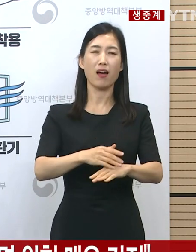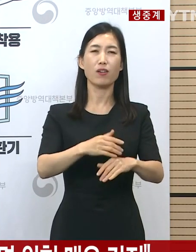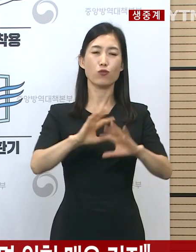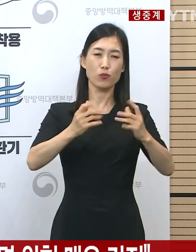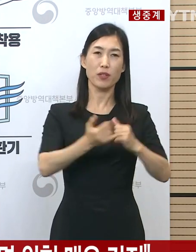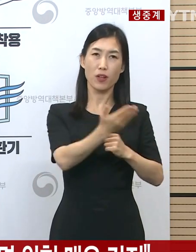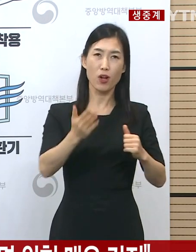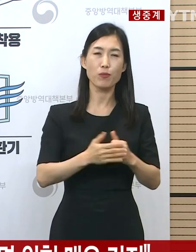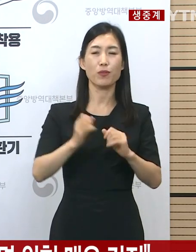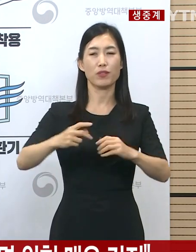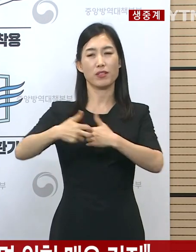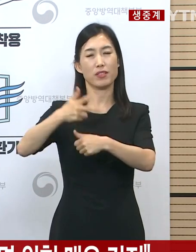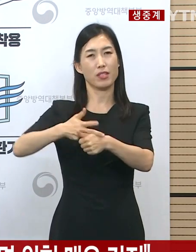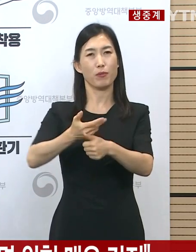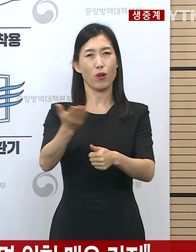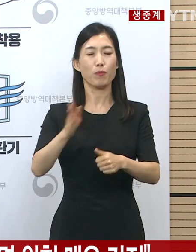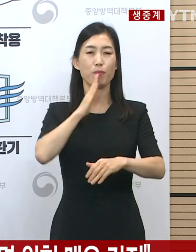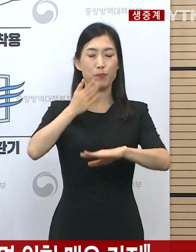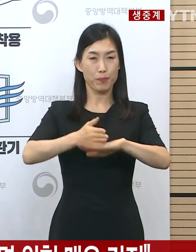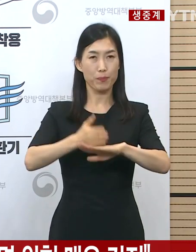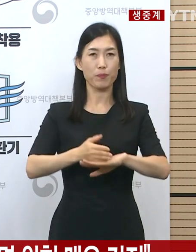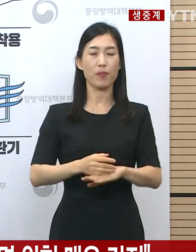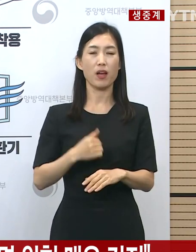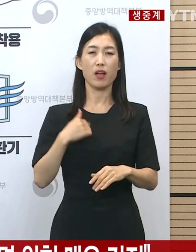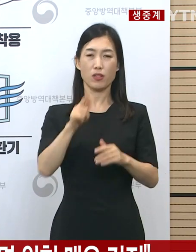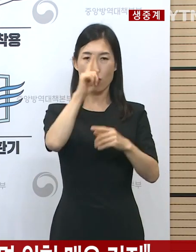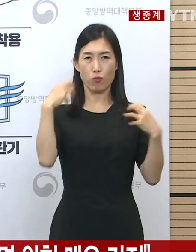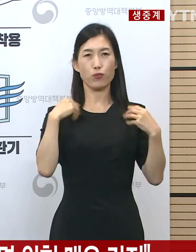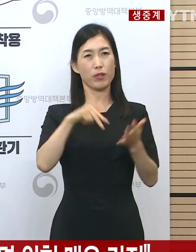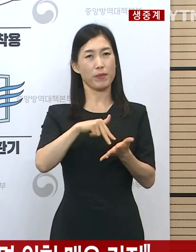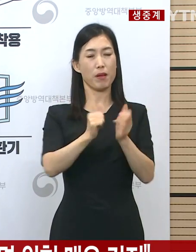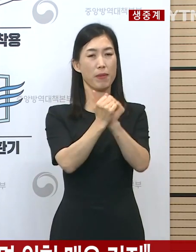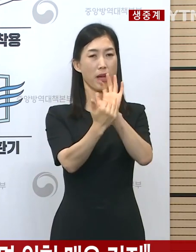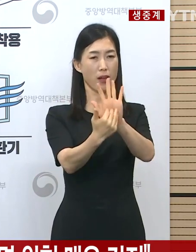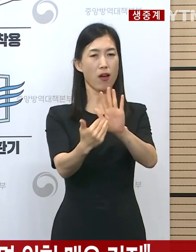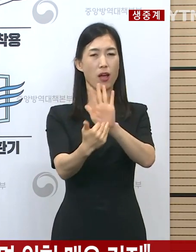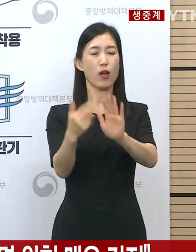감사드리며 방역당국은 예방접종과 방역 대응에 최선을 다하겠습니다.